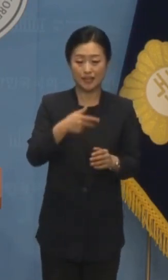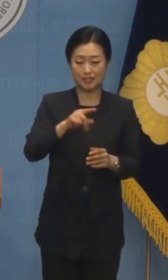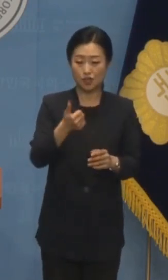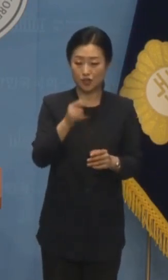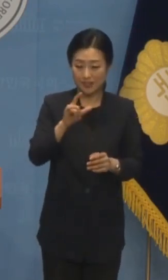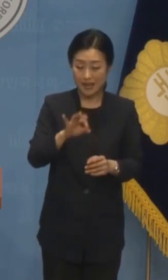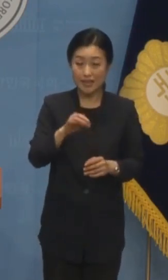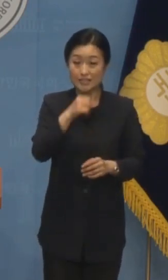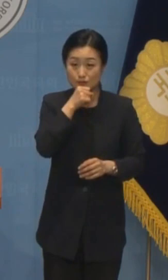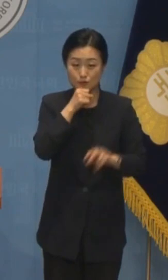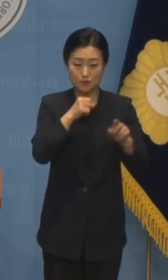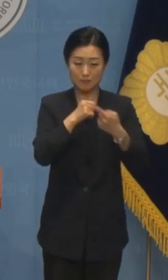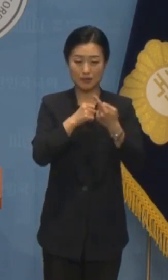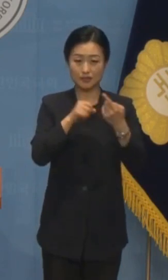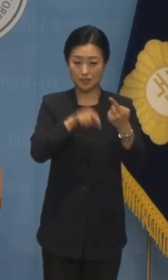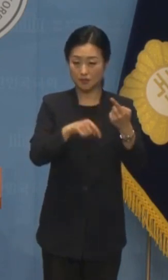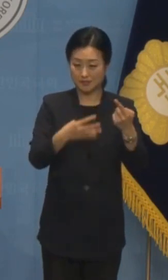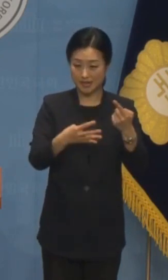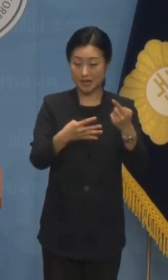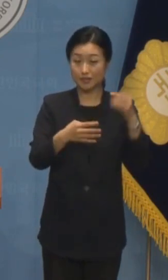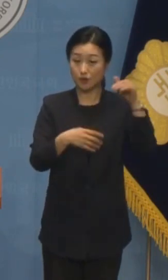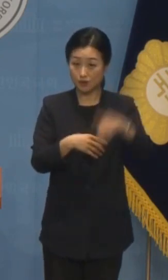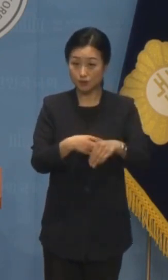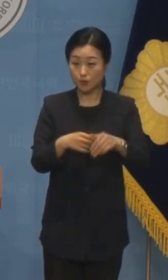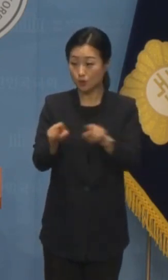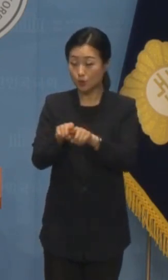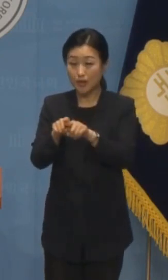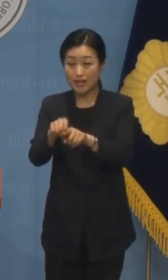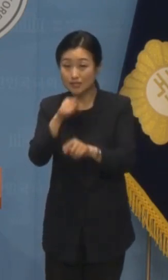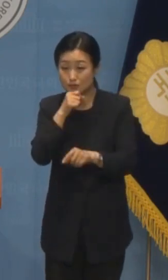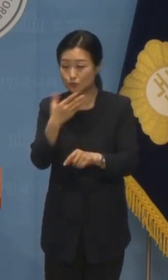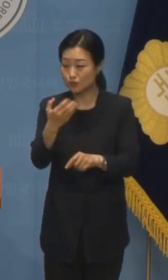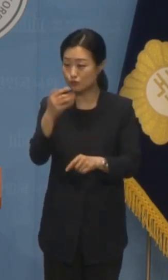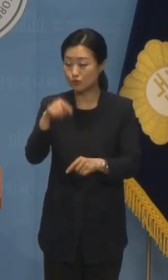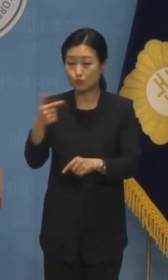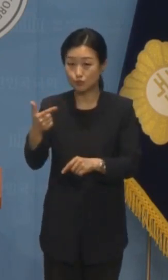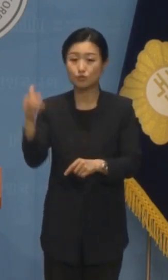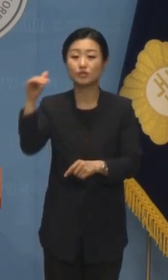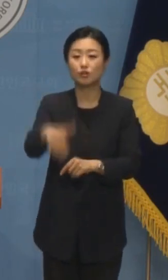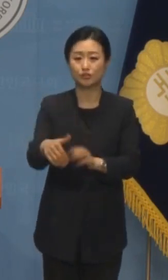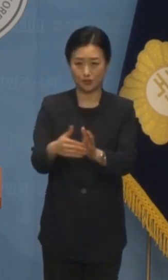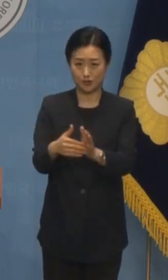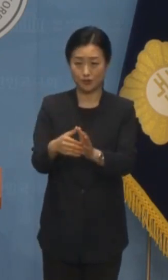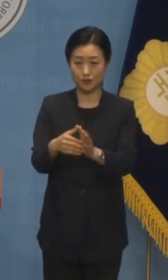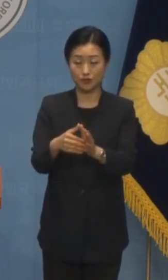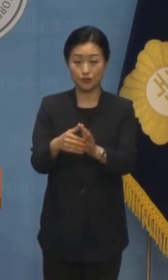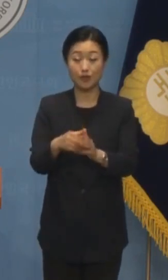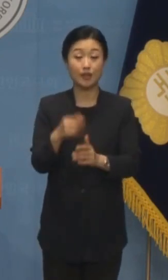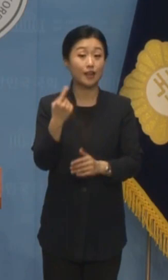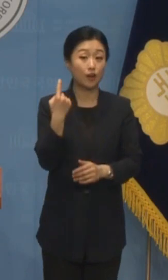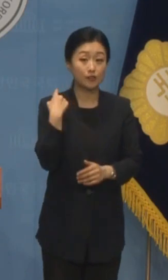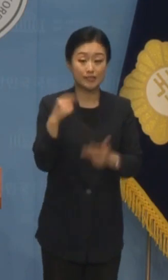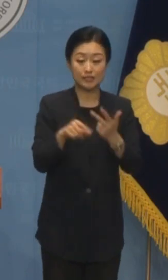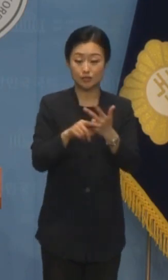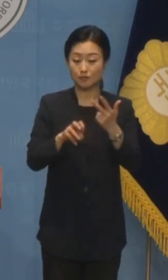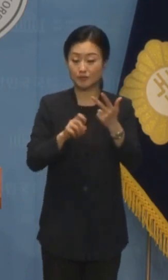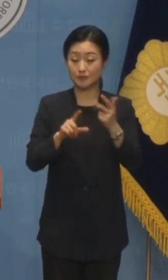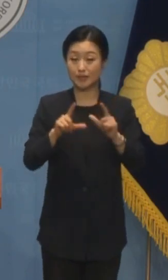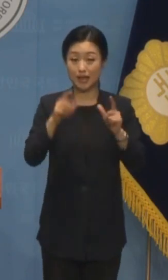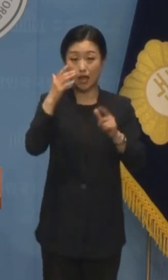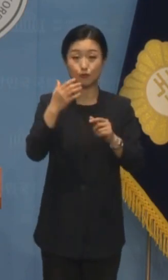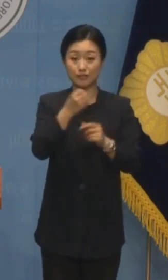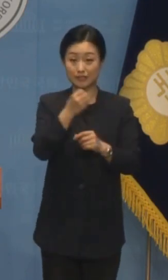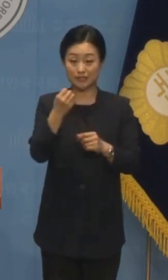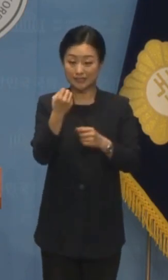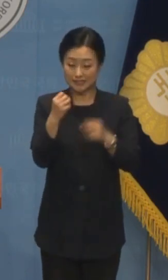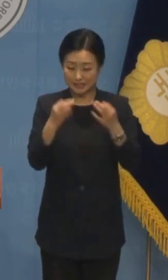순환변동치는 100.4로 떨어지고 동행지수 순환변동치는 99.6으로 떨어졌습니다. 어제 7월 31일자로